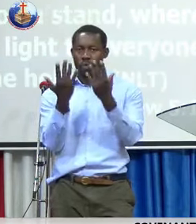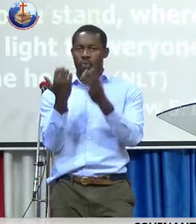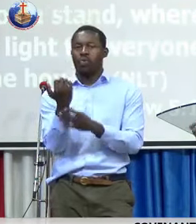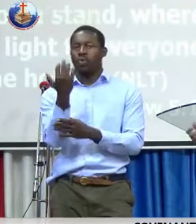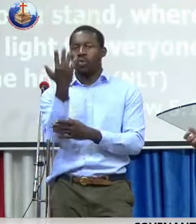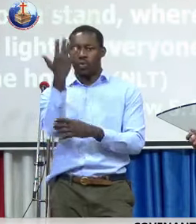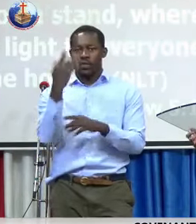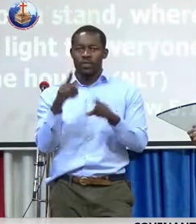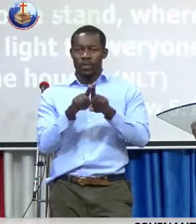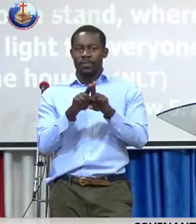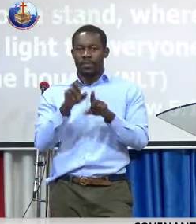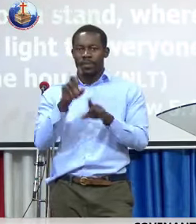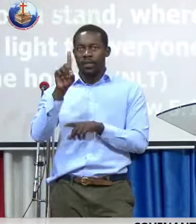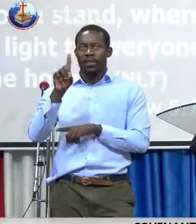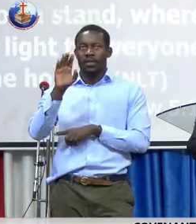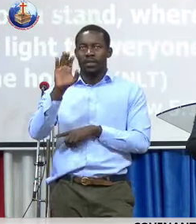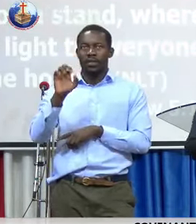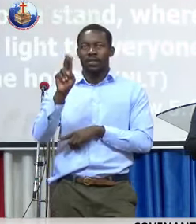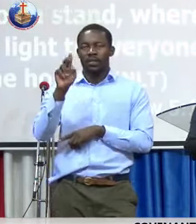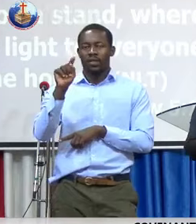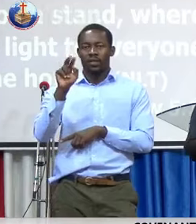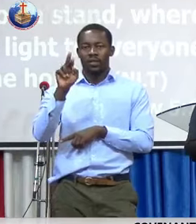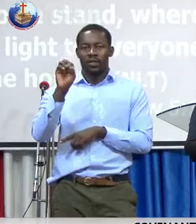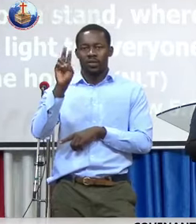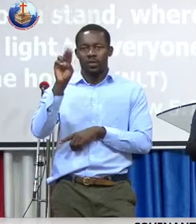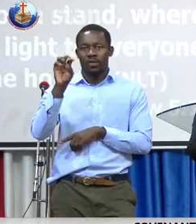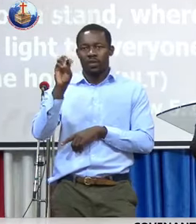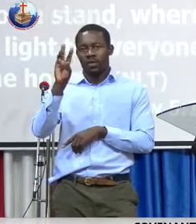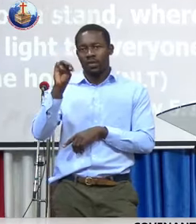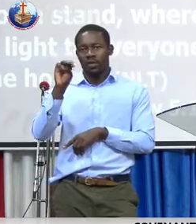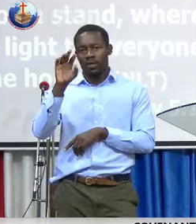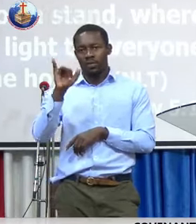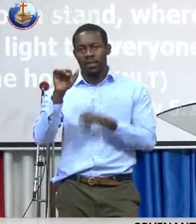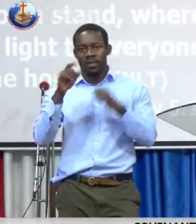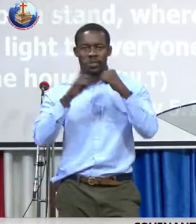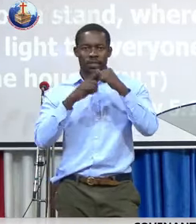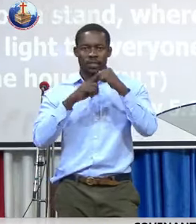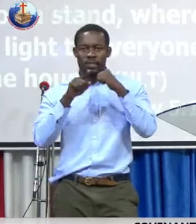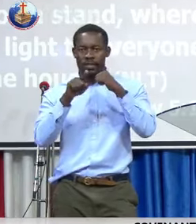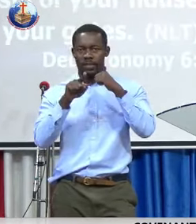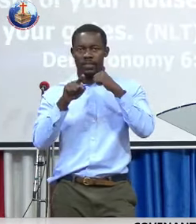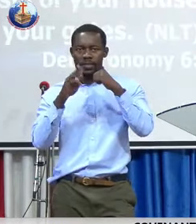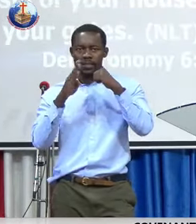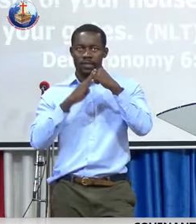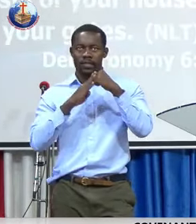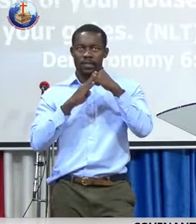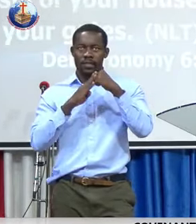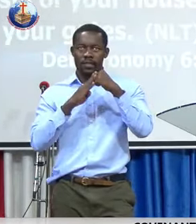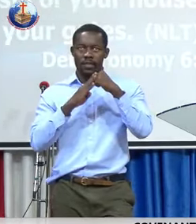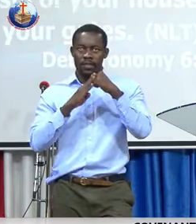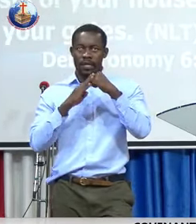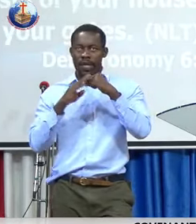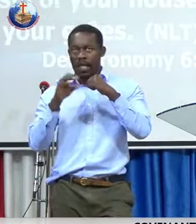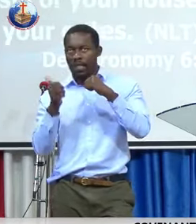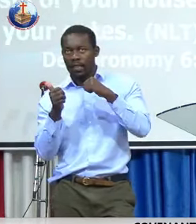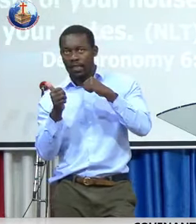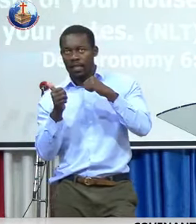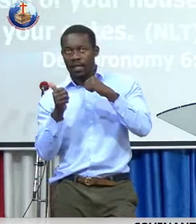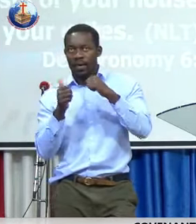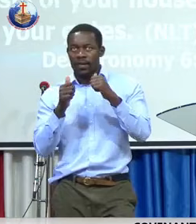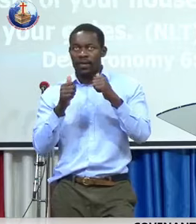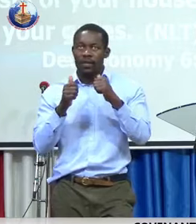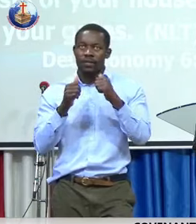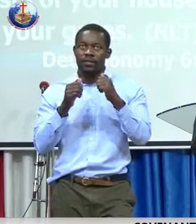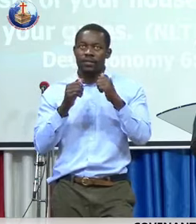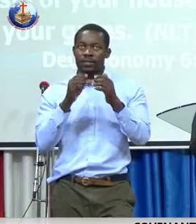from Deuteronomy 6. Tunaweza pata hayo kutoka Kumbukumbu la Torati 6. From verse 6 to 9. Kutoka mstari 6 hadi 9. And Deuteronomy 11 from verse 18 to 20.